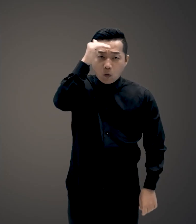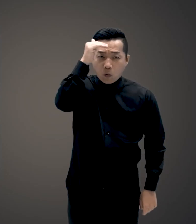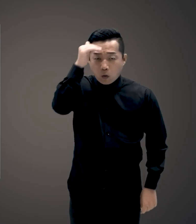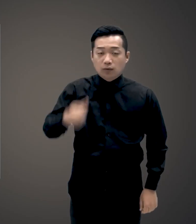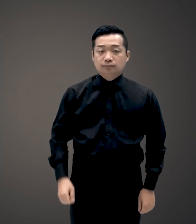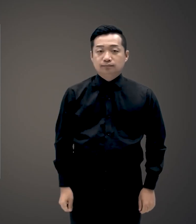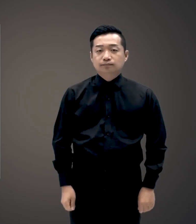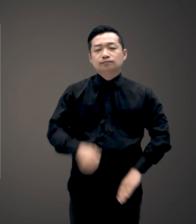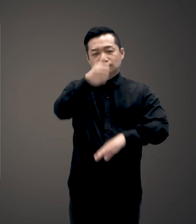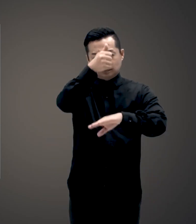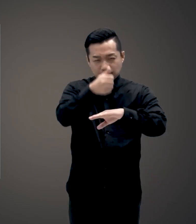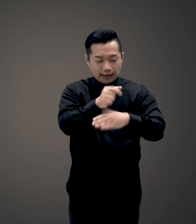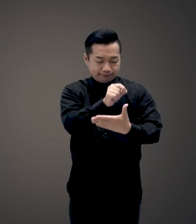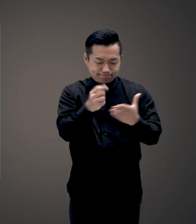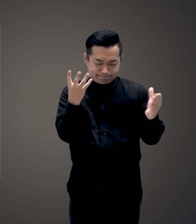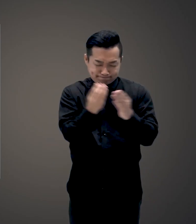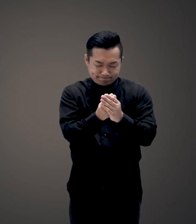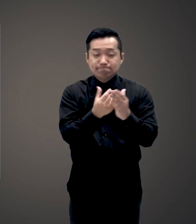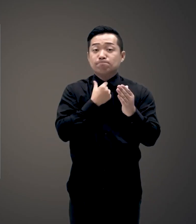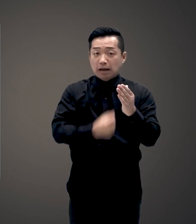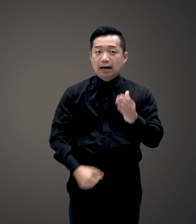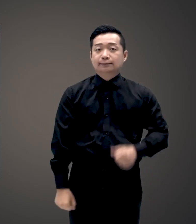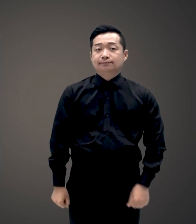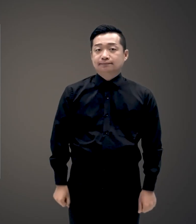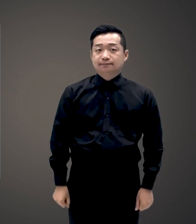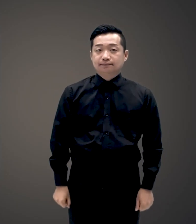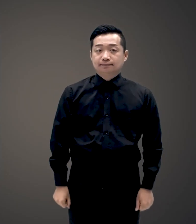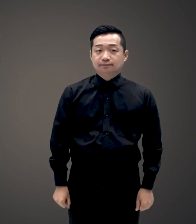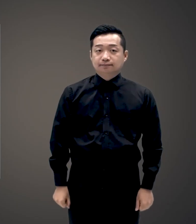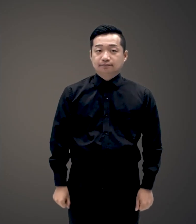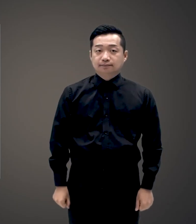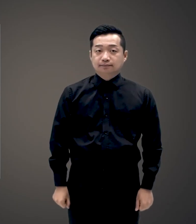돌아보며 마지막으로 원고를 수정하고자 했다.